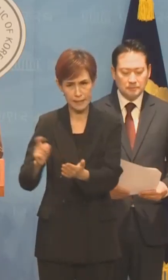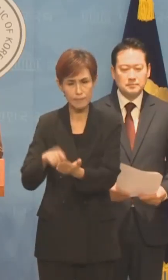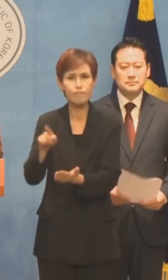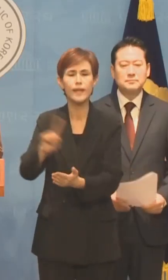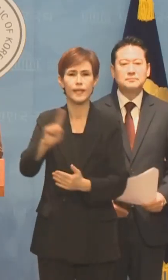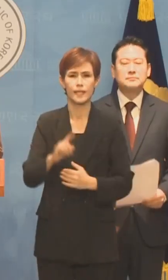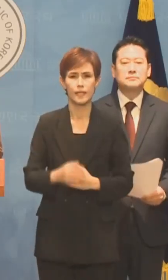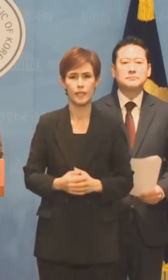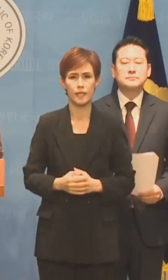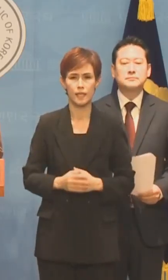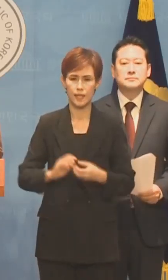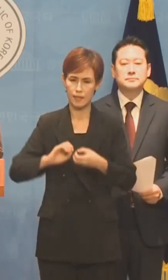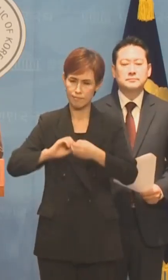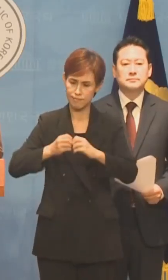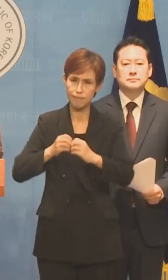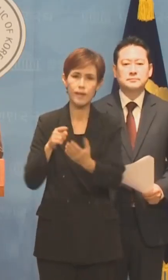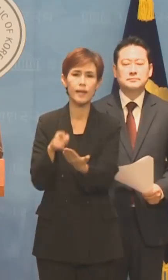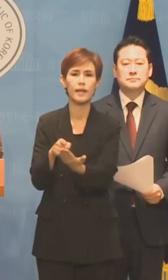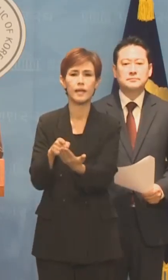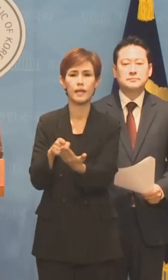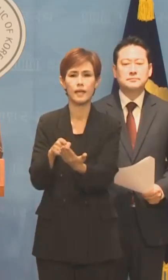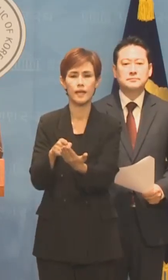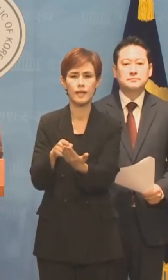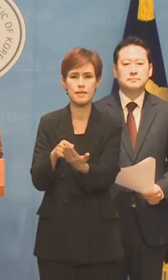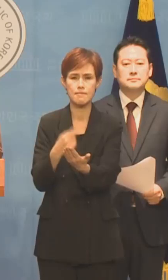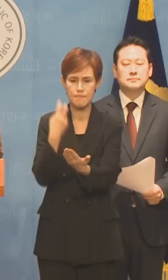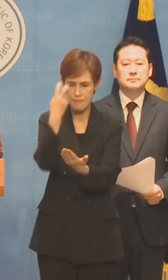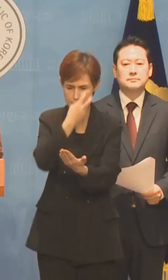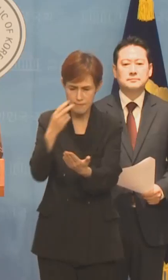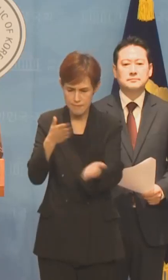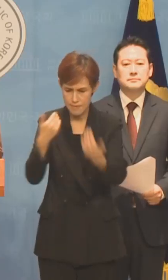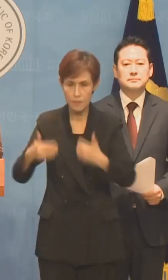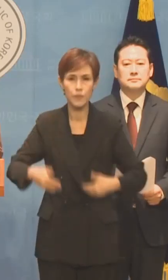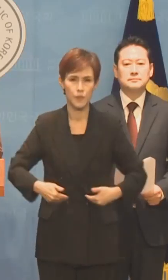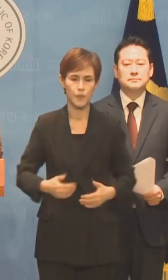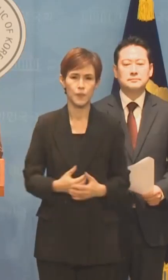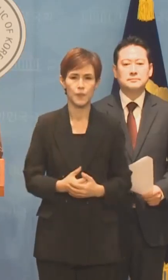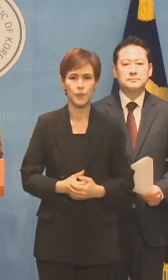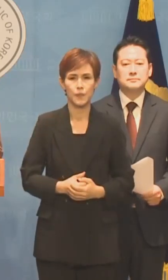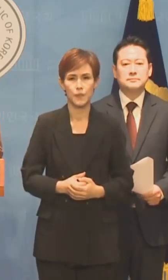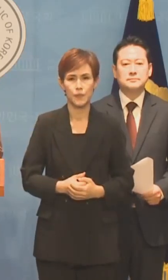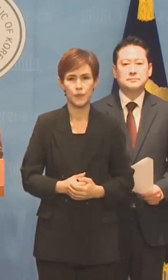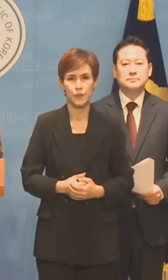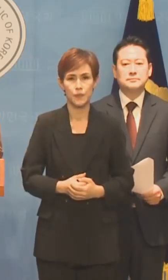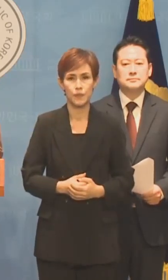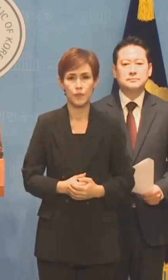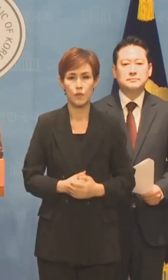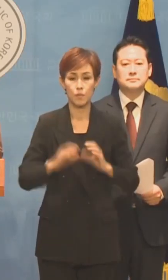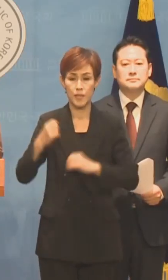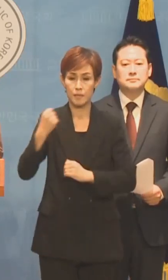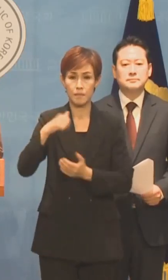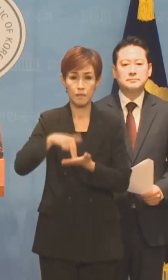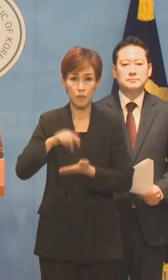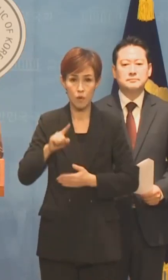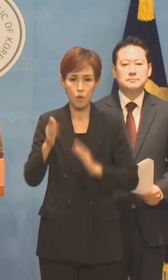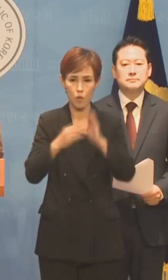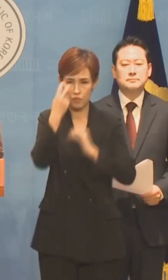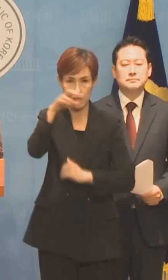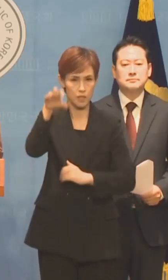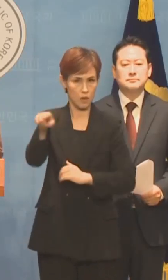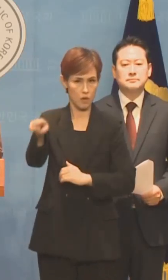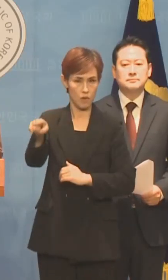날림, 주먹구구식인지 진상규명이 시급합니다. 이에 우리 국민의힘은 공수처를